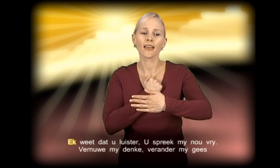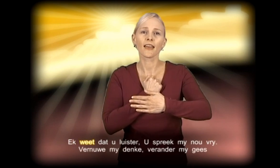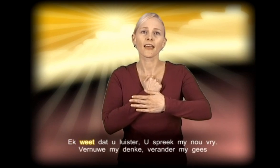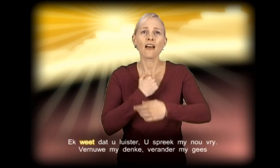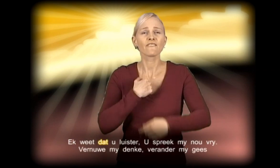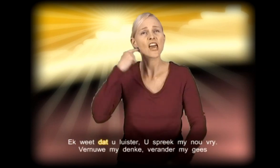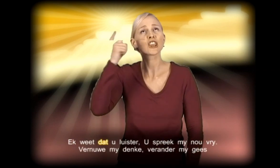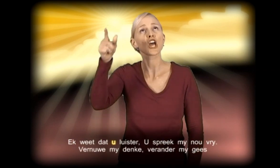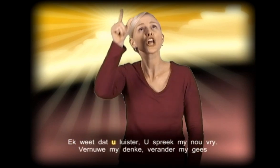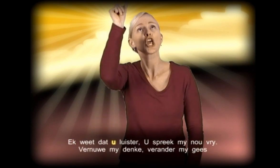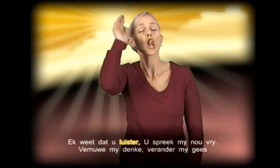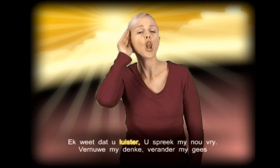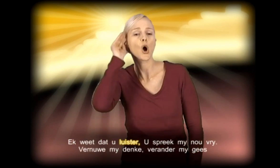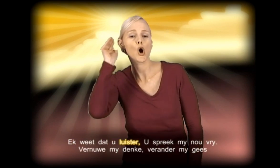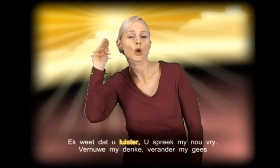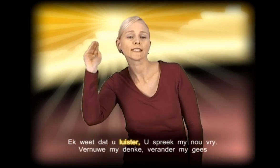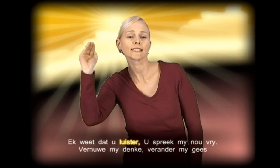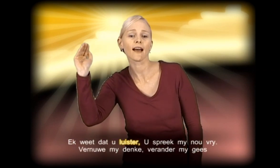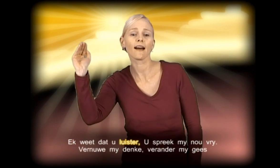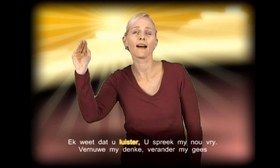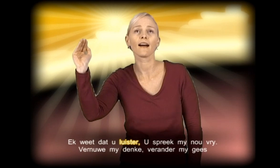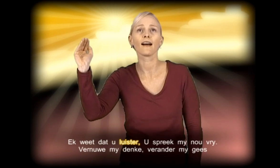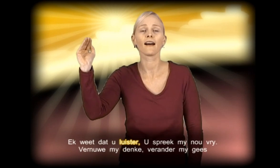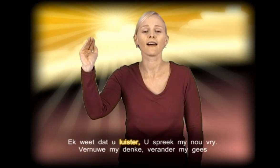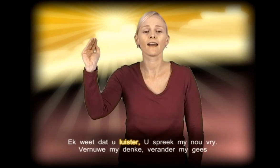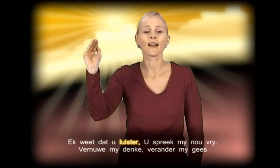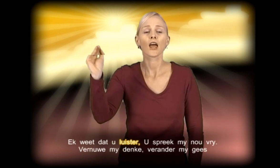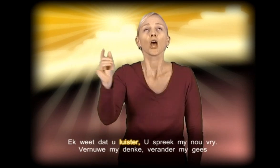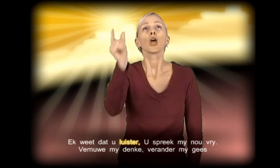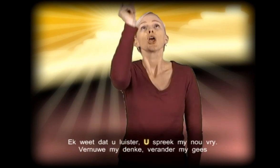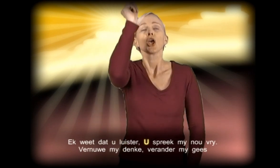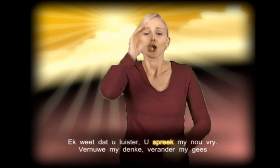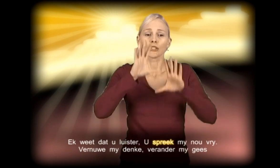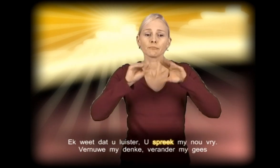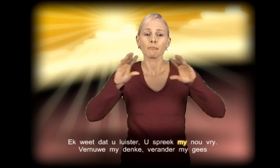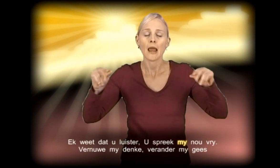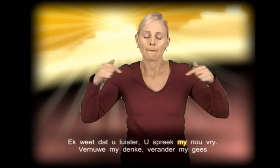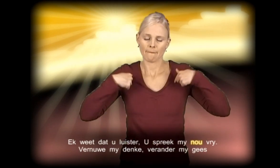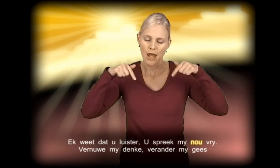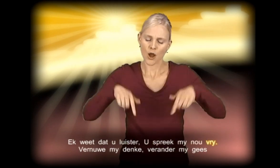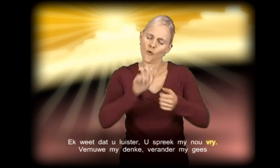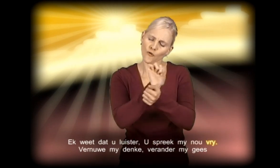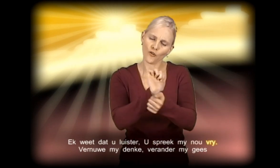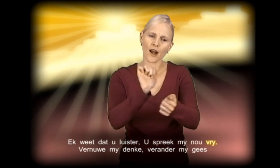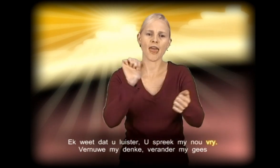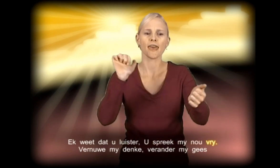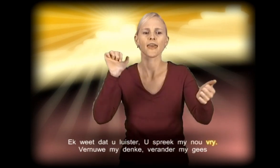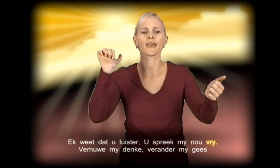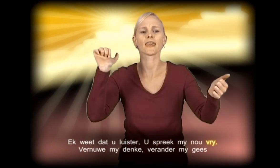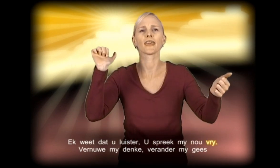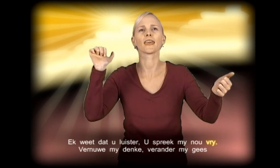Ek weet dat U luister, U spreek my nou vry.